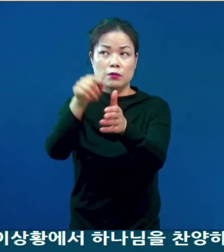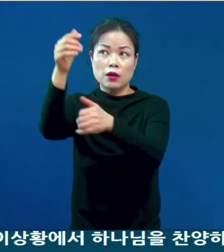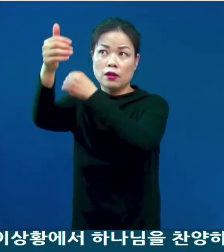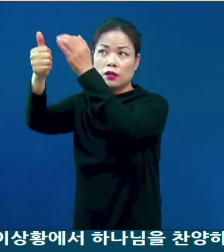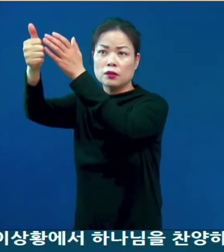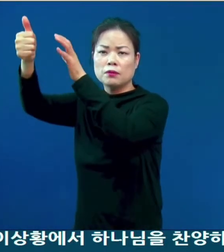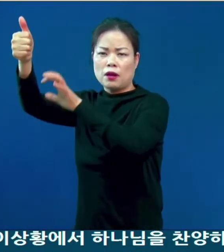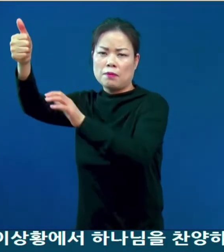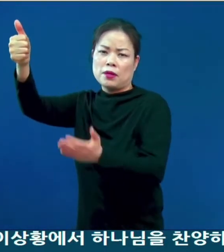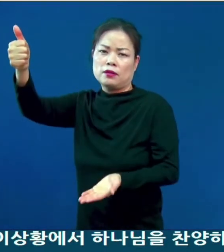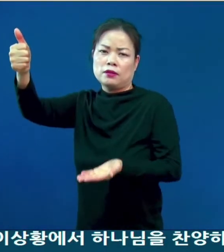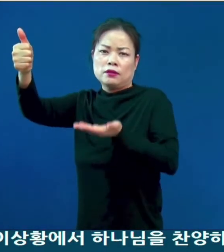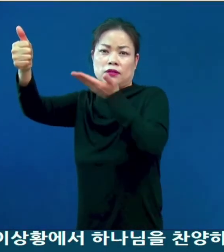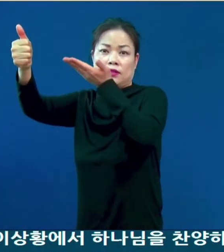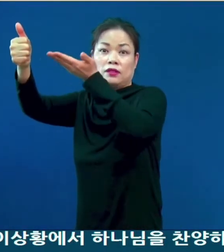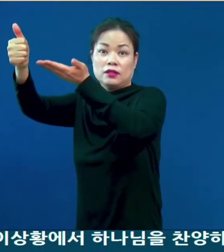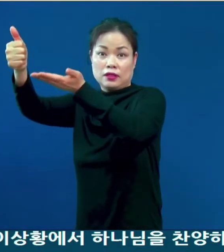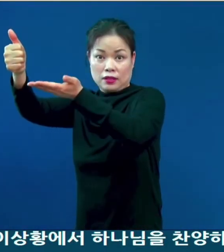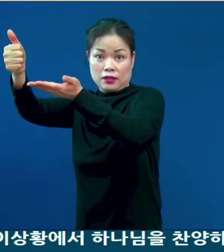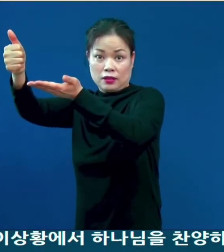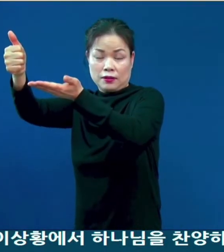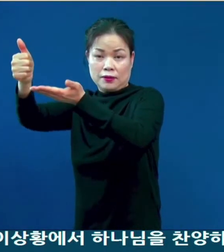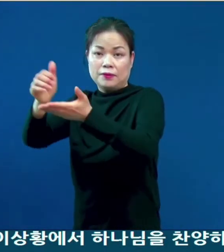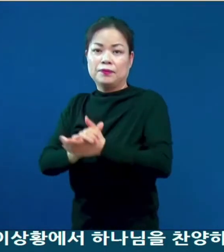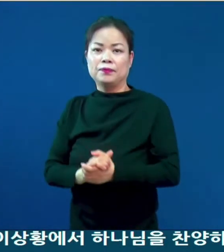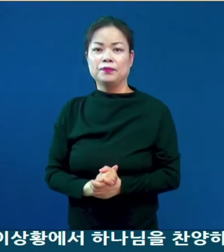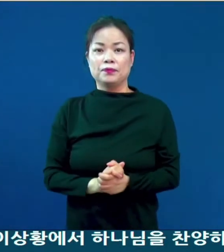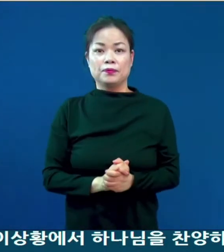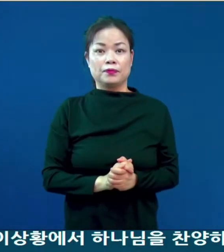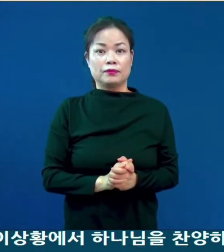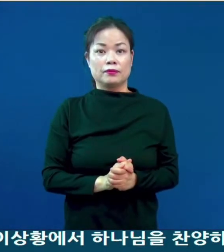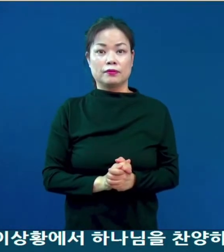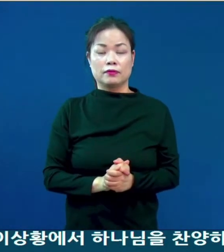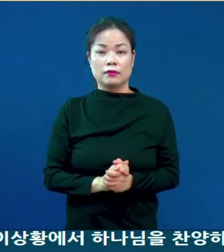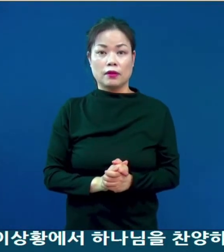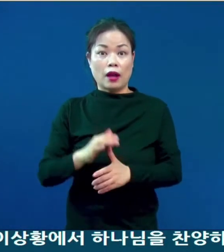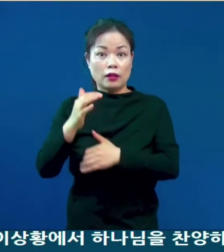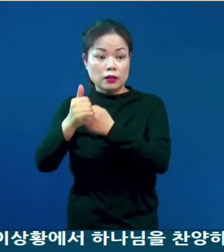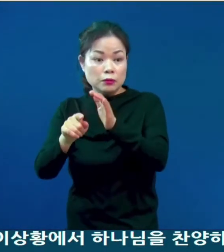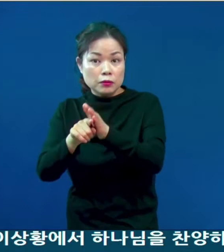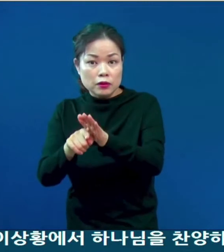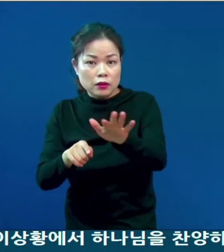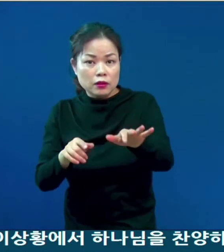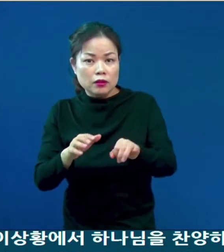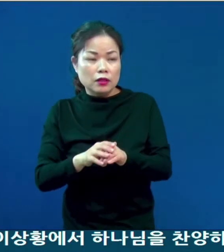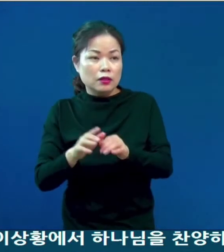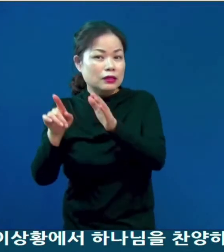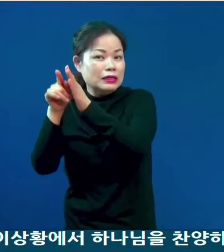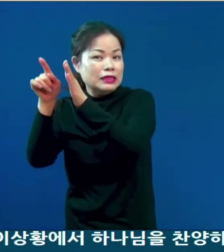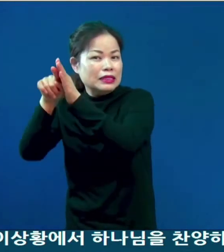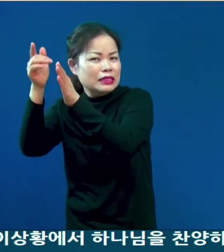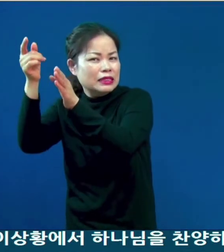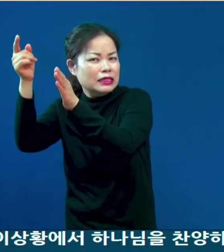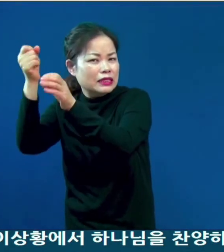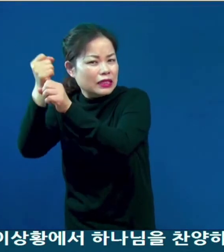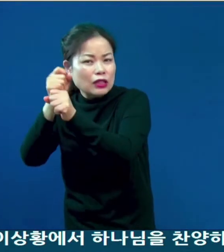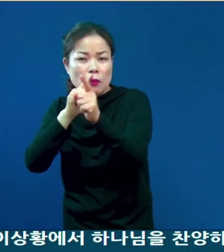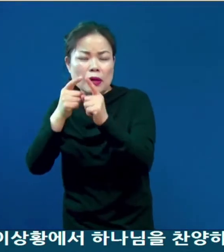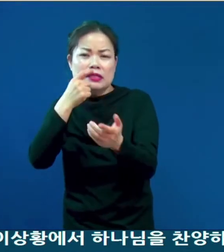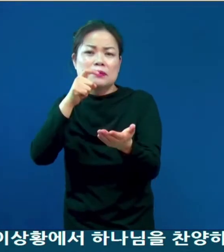앞에 올려드리고 있다라고 하는 것입니다. 우리는 하나님을 믿는다, 하나님을 의지한다는 말을 쉽게